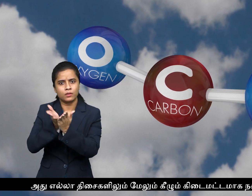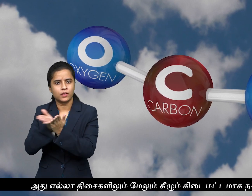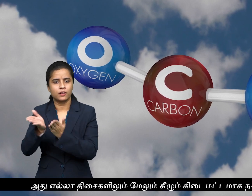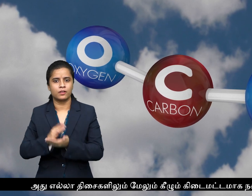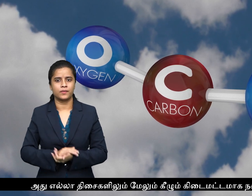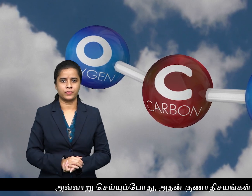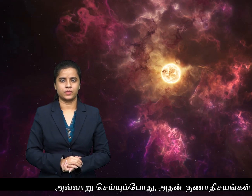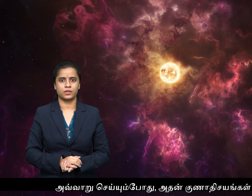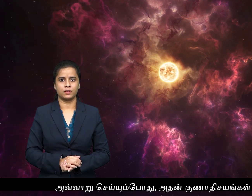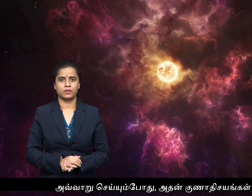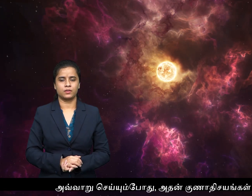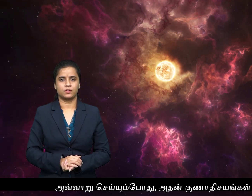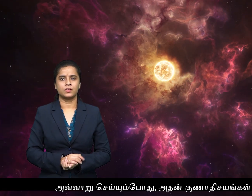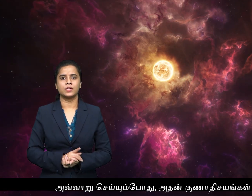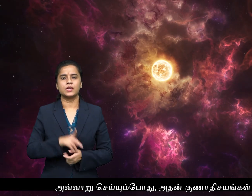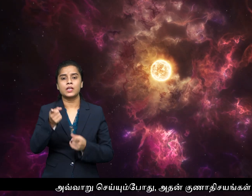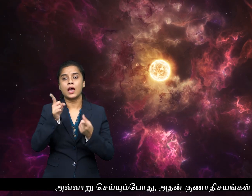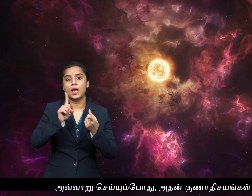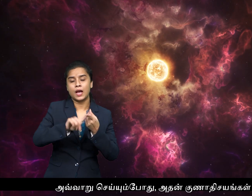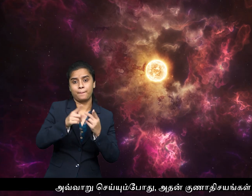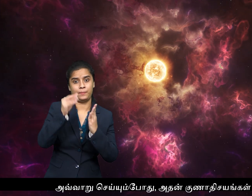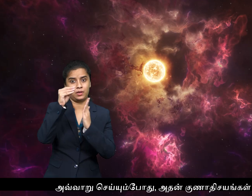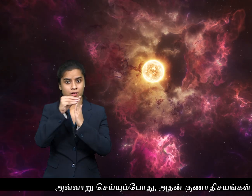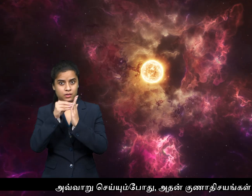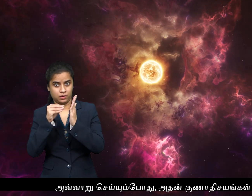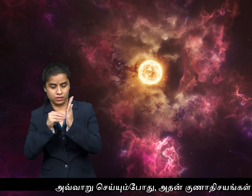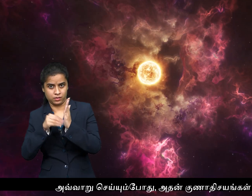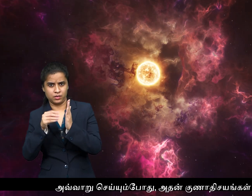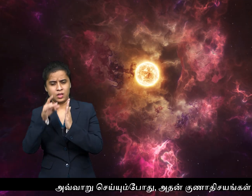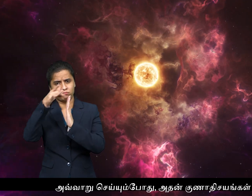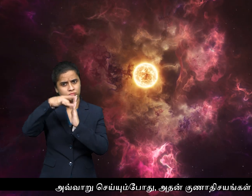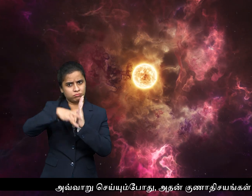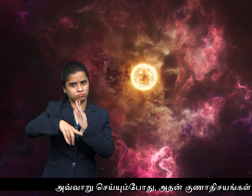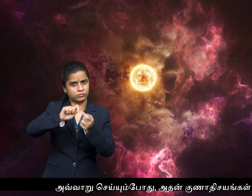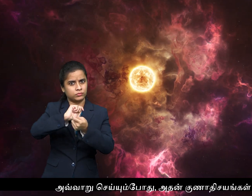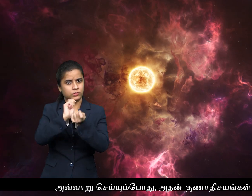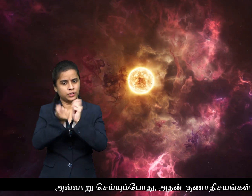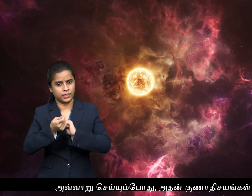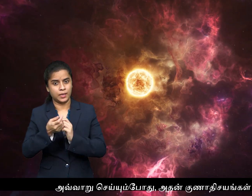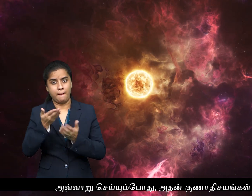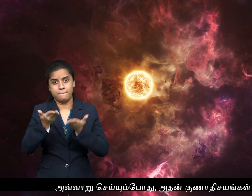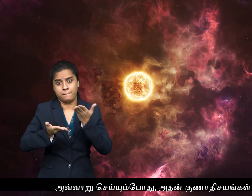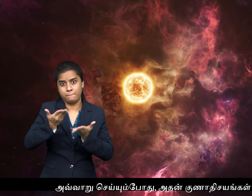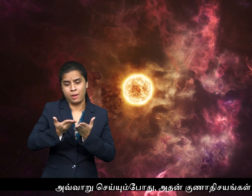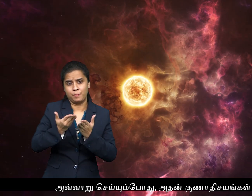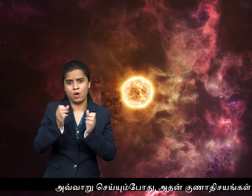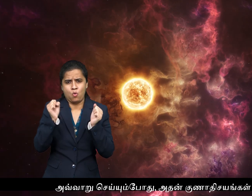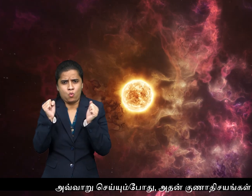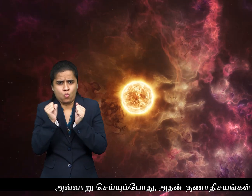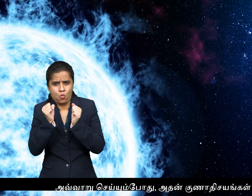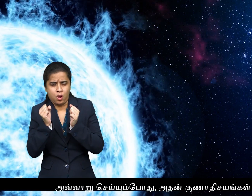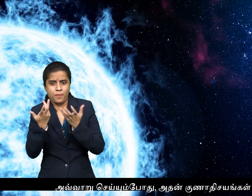கிடைமட்டதாக நகரும். அவ்வாறு செய்யும்போது அதன் குணாதிசயங்கள் மாறுகின்றன. அது